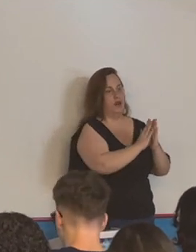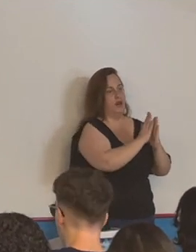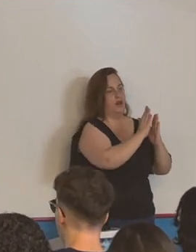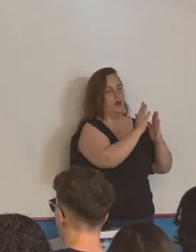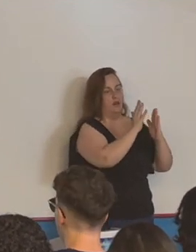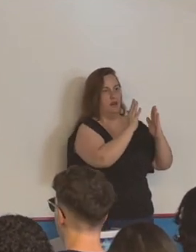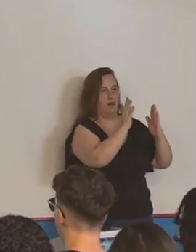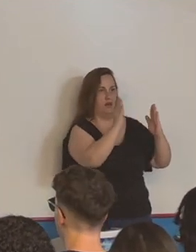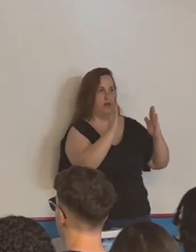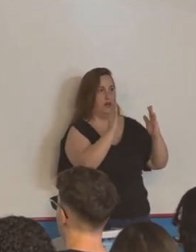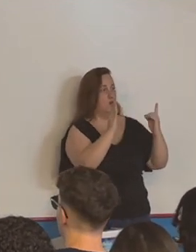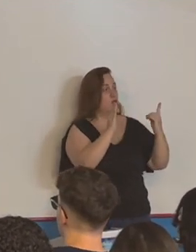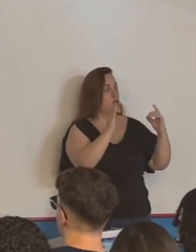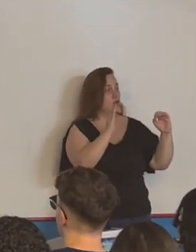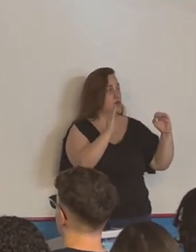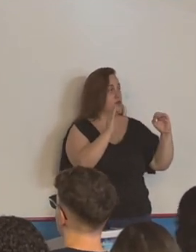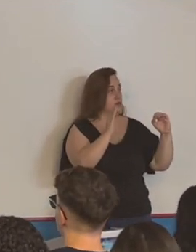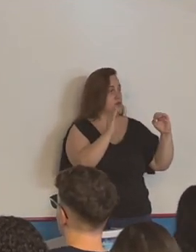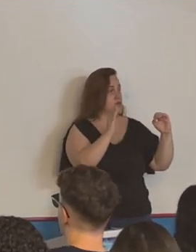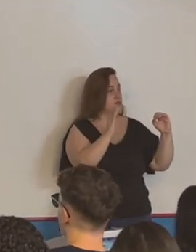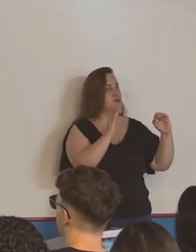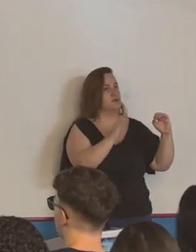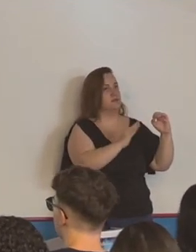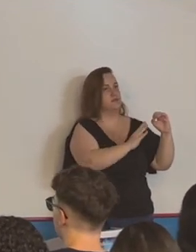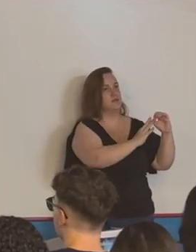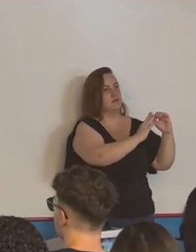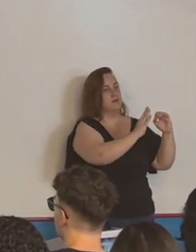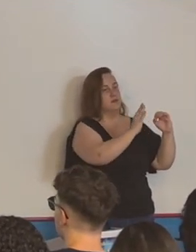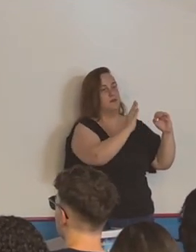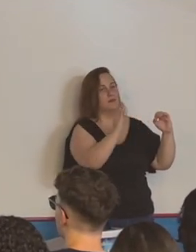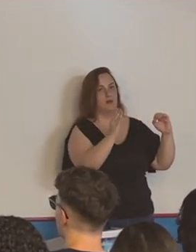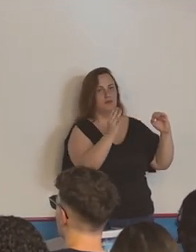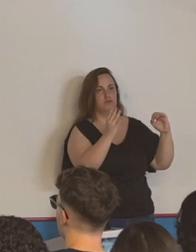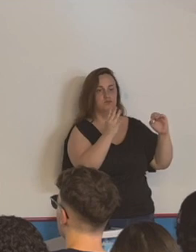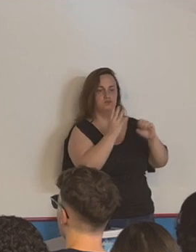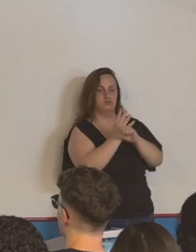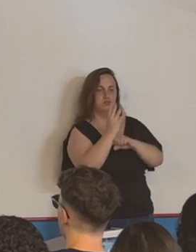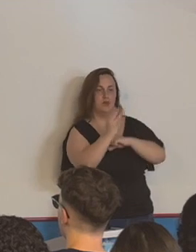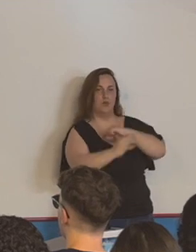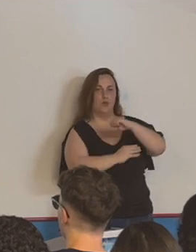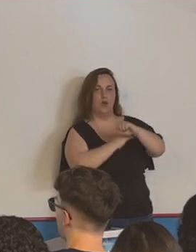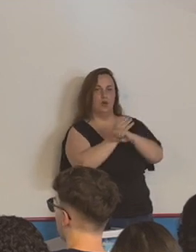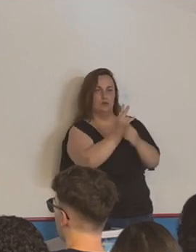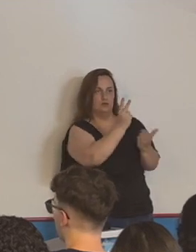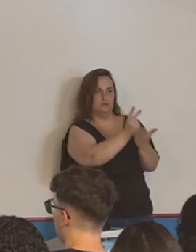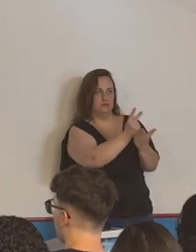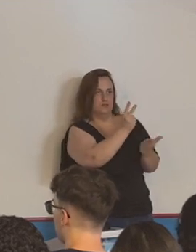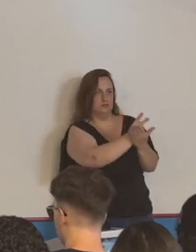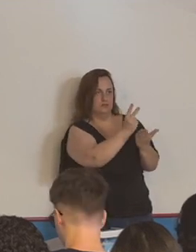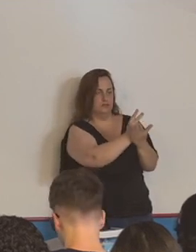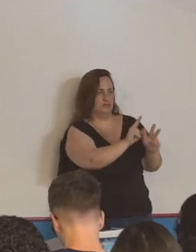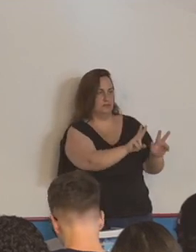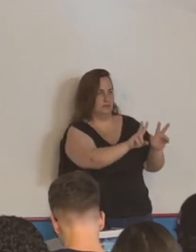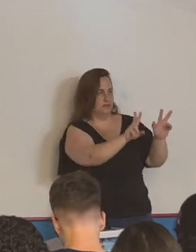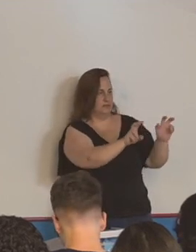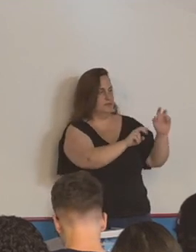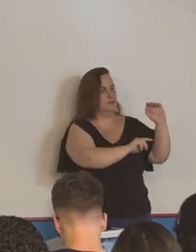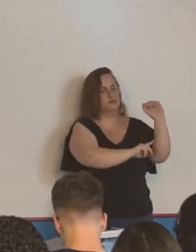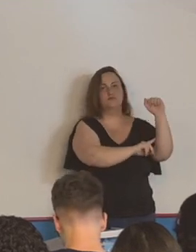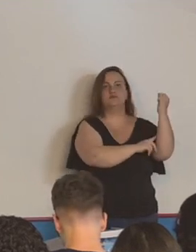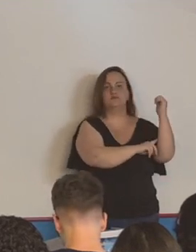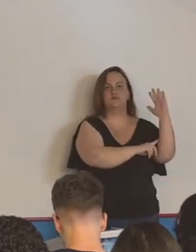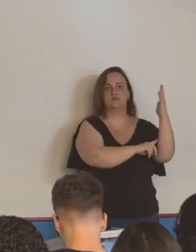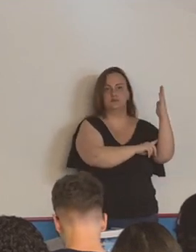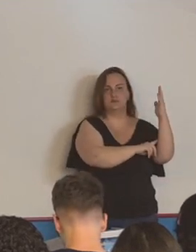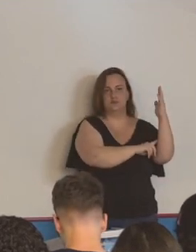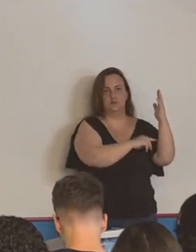comecei a querer pintar até 2014, fiquei 4 anos naquela série. E aí essa é que eu considero uma pintura